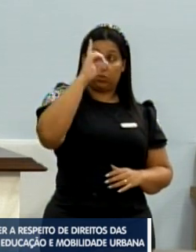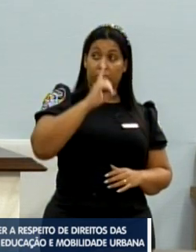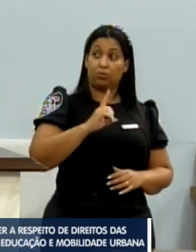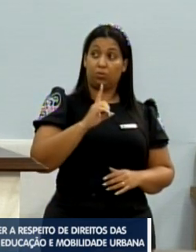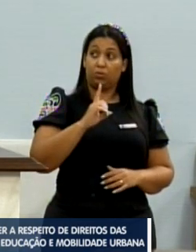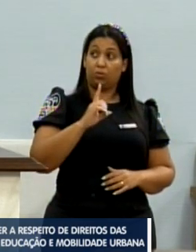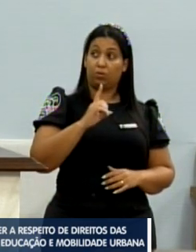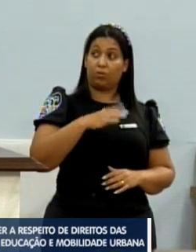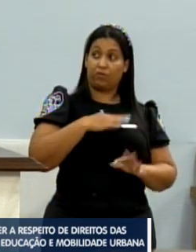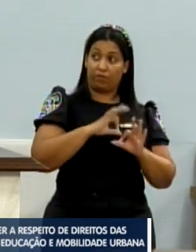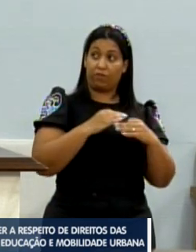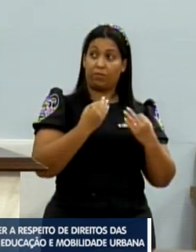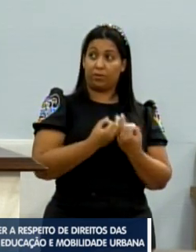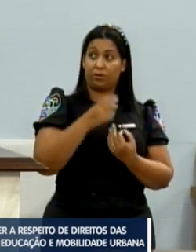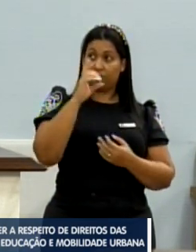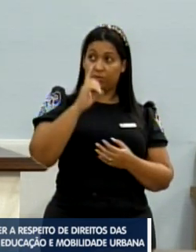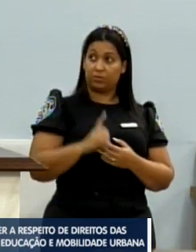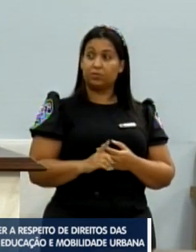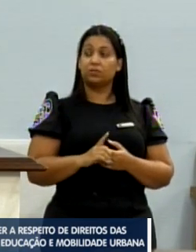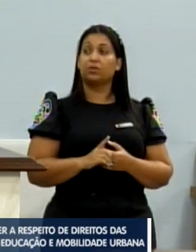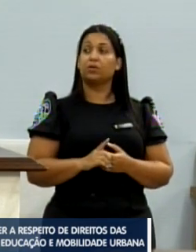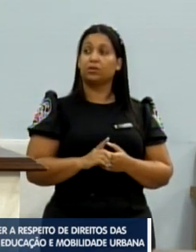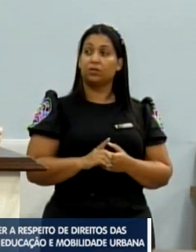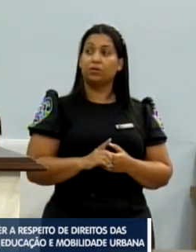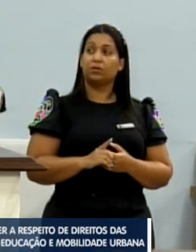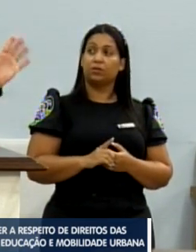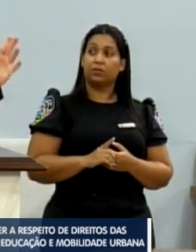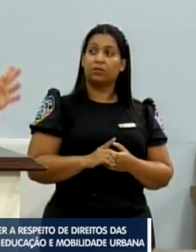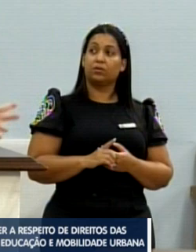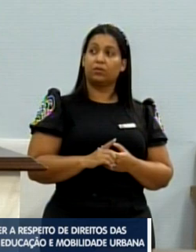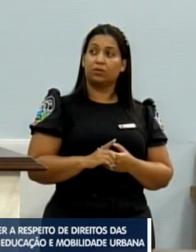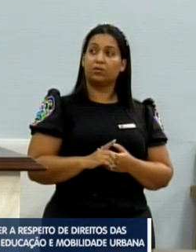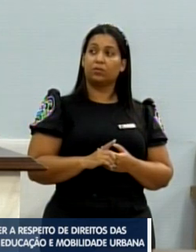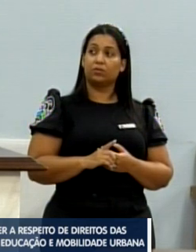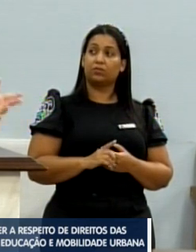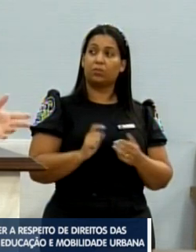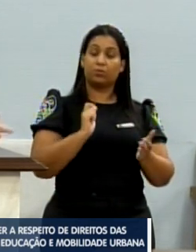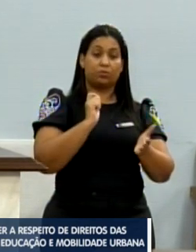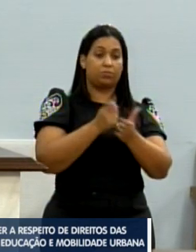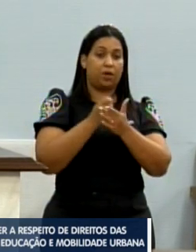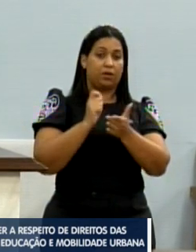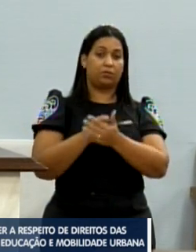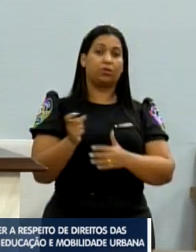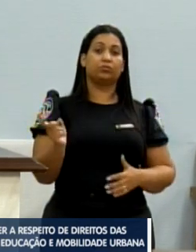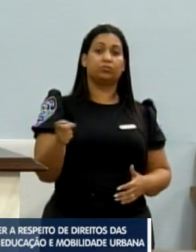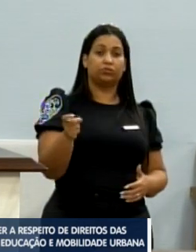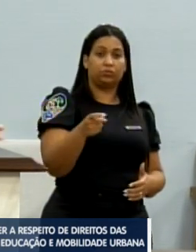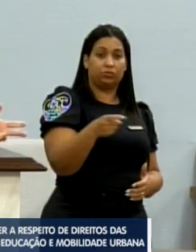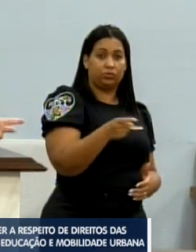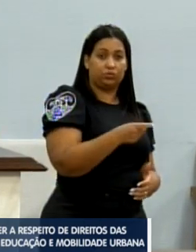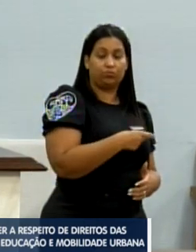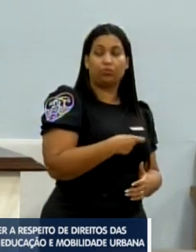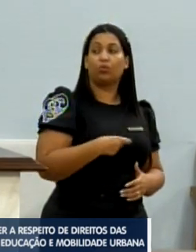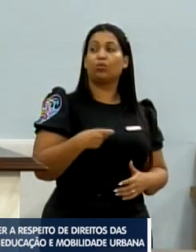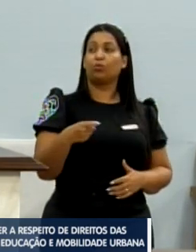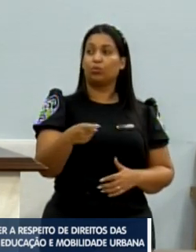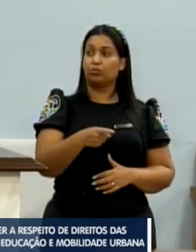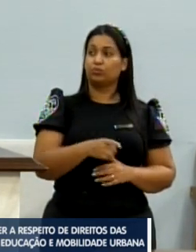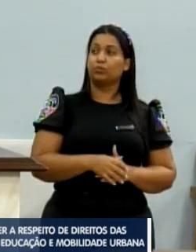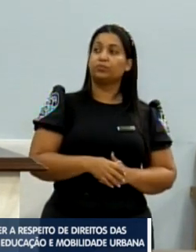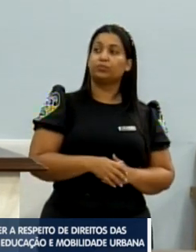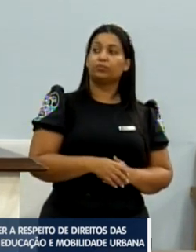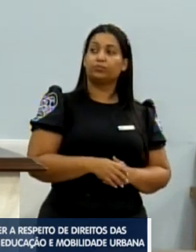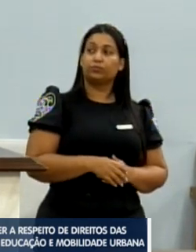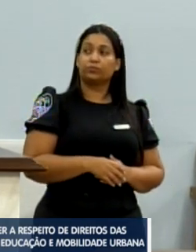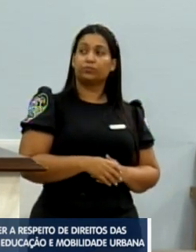com deficiência, somos consumidores, somos pagadores de impostos, mas naquele momento nem era a